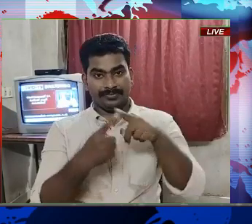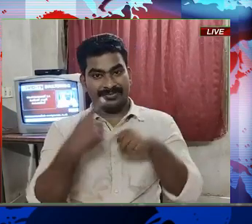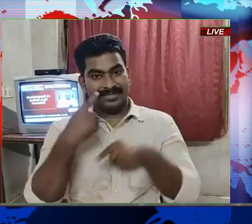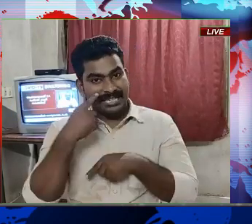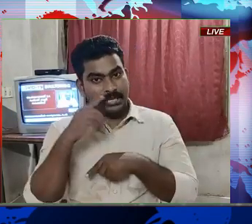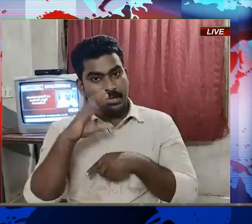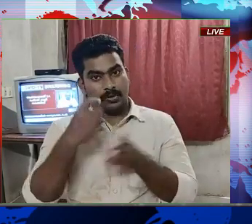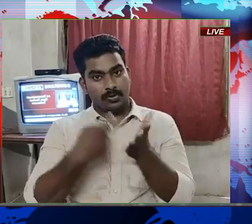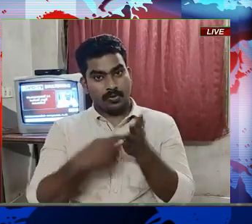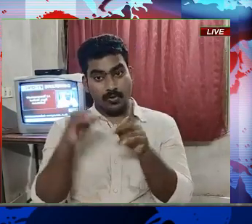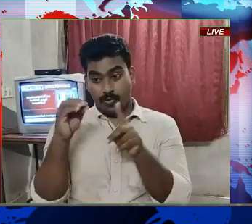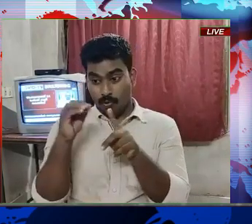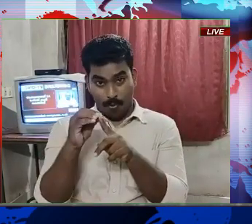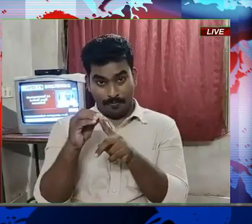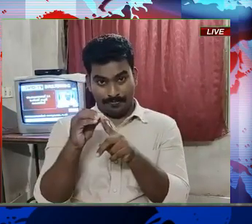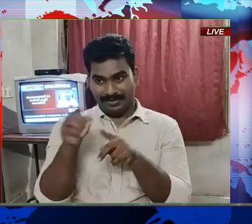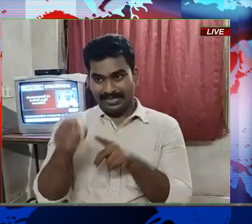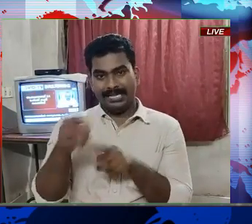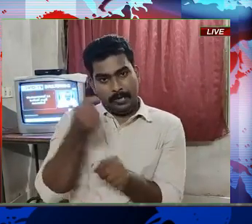വിളവ് നശിക്കാതെ